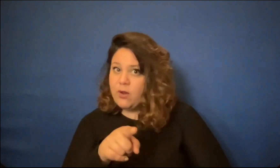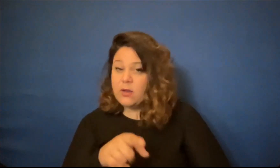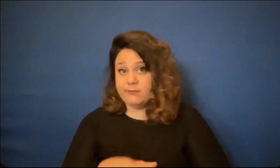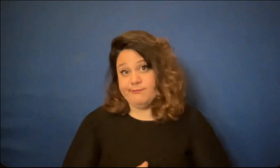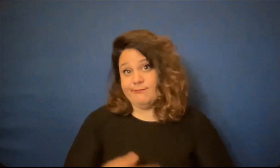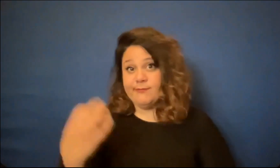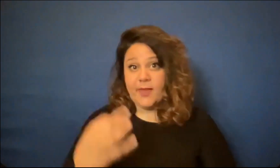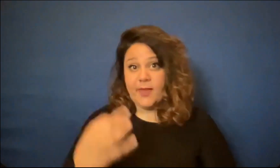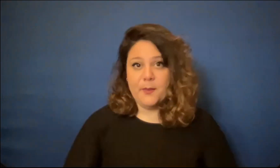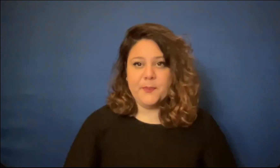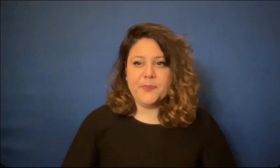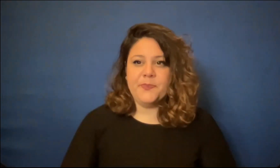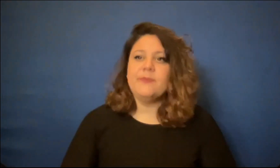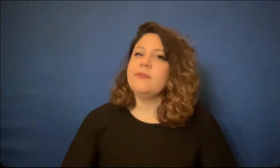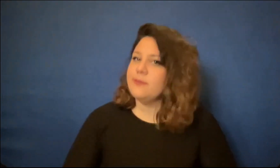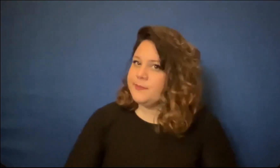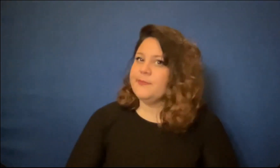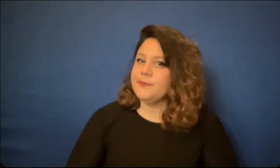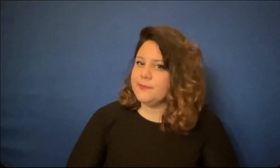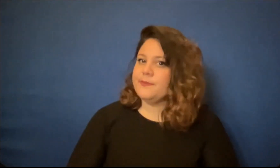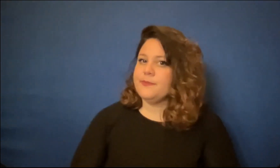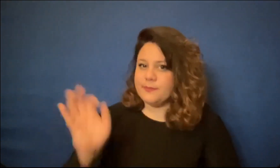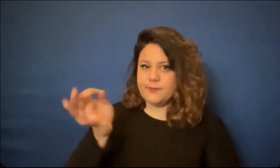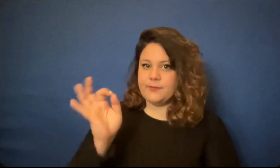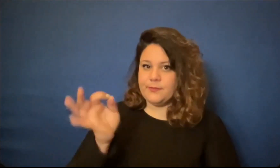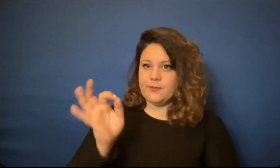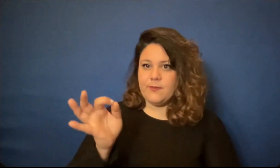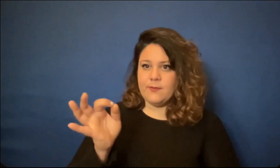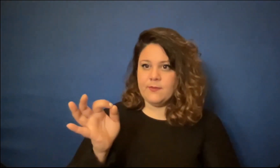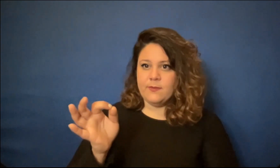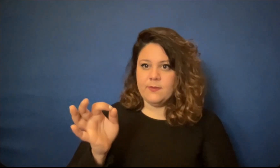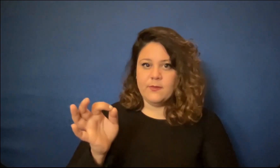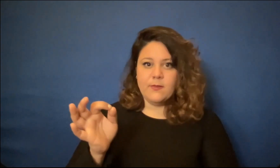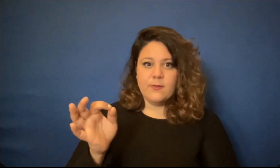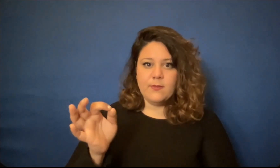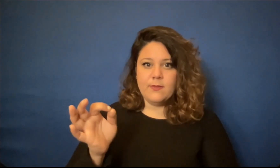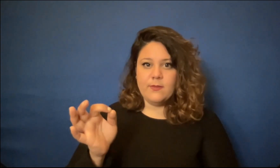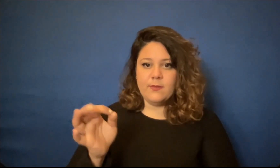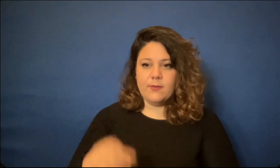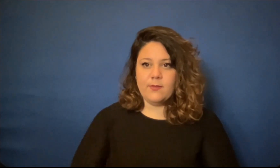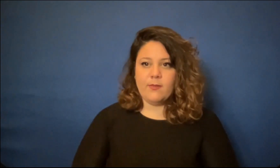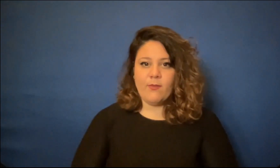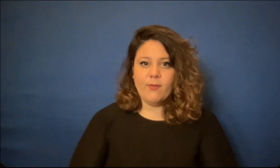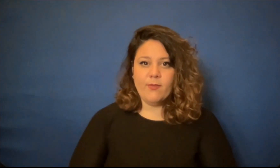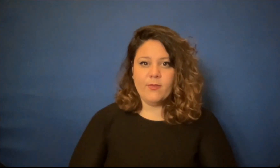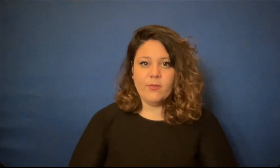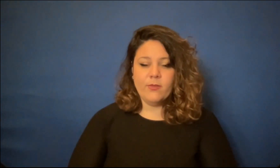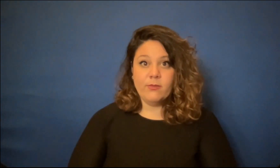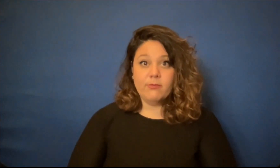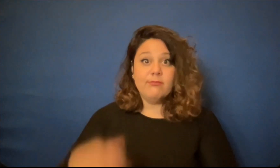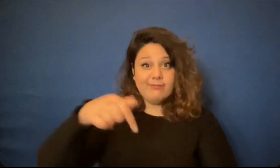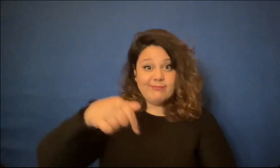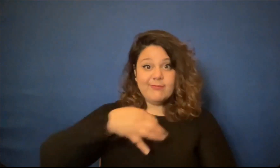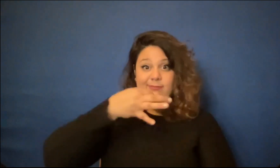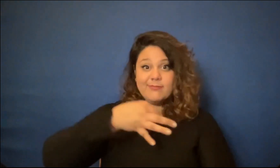Sí, sí, es verdad. La verdad es que están muchísimas oyentes